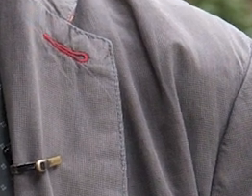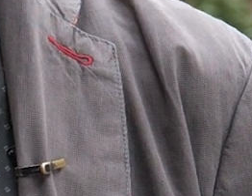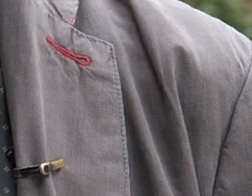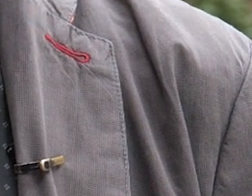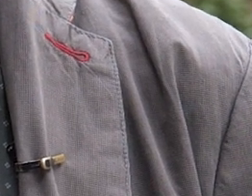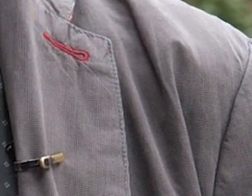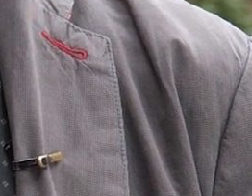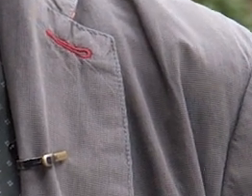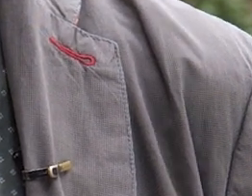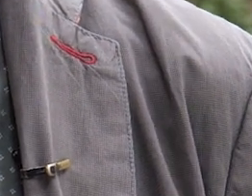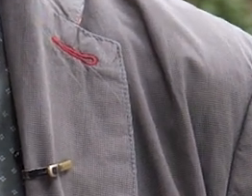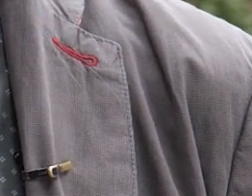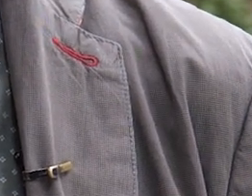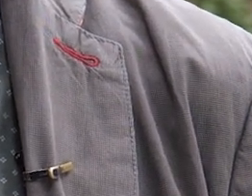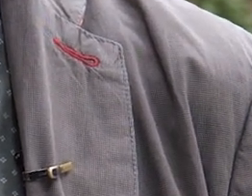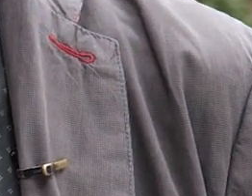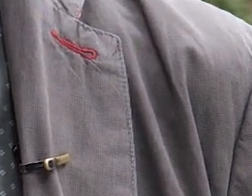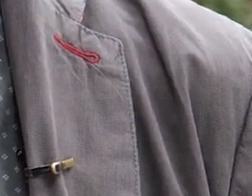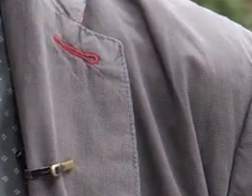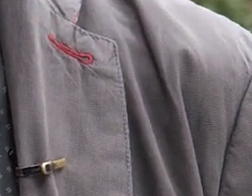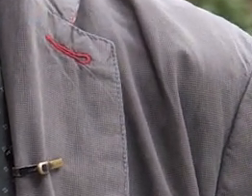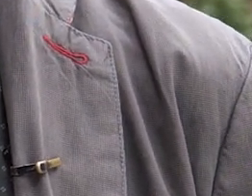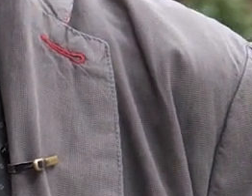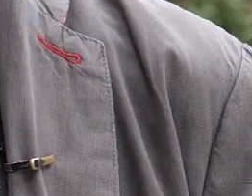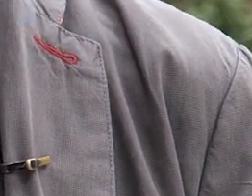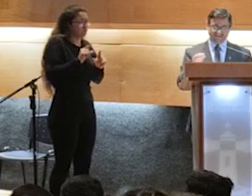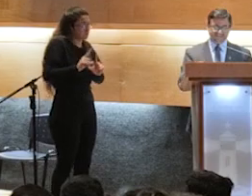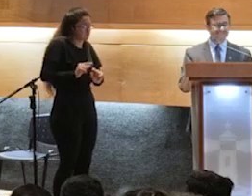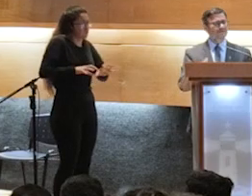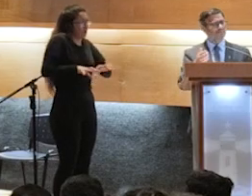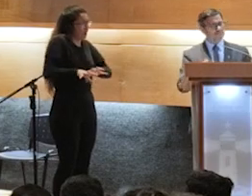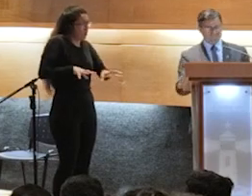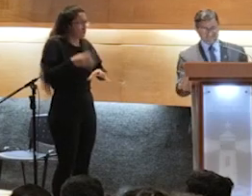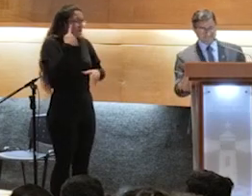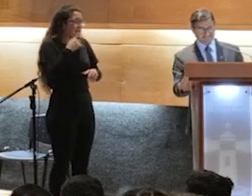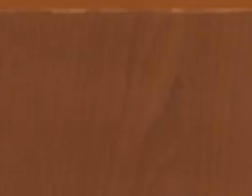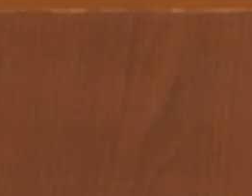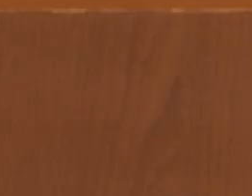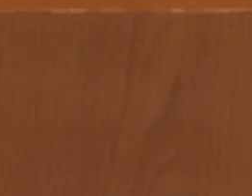ciudadana respecto de cómo nos tenemos que entender respetándonos unos a los otros.